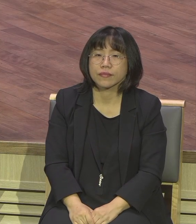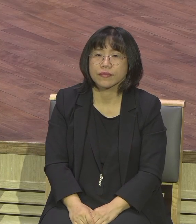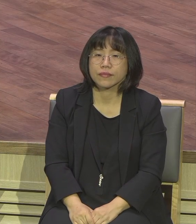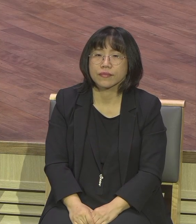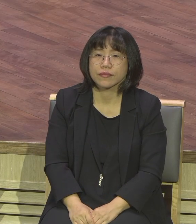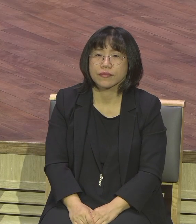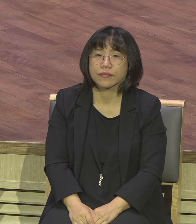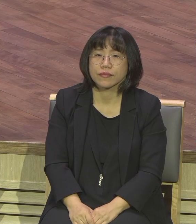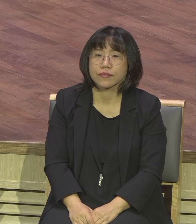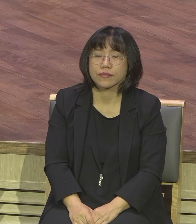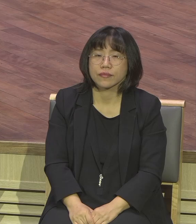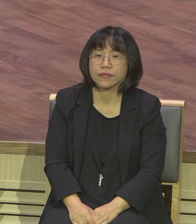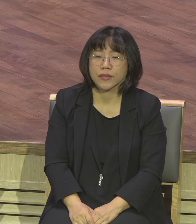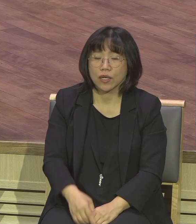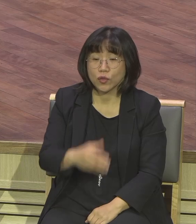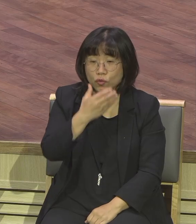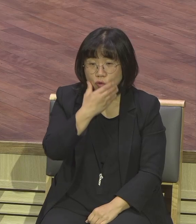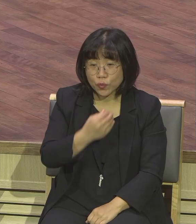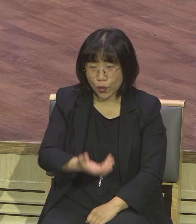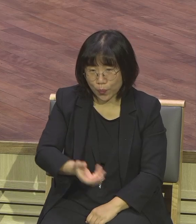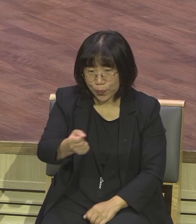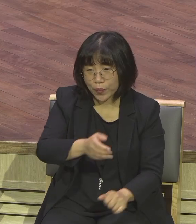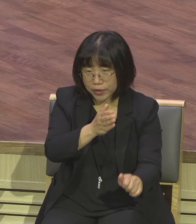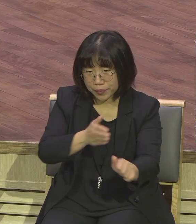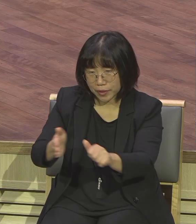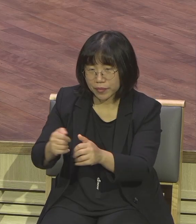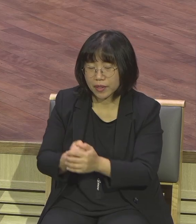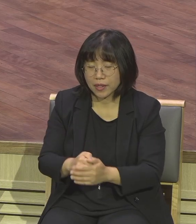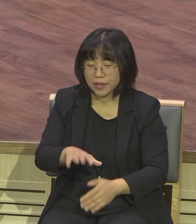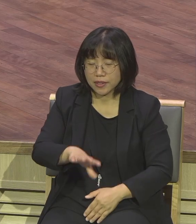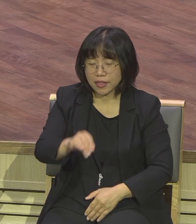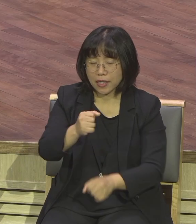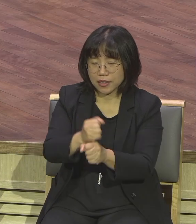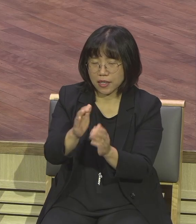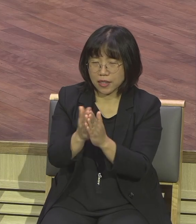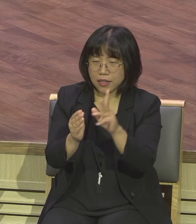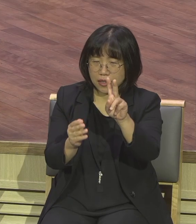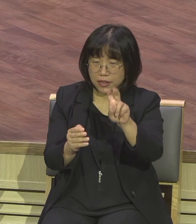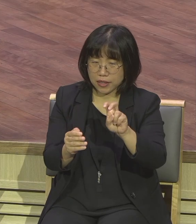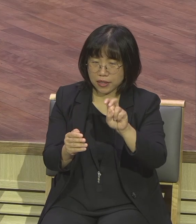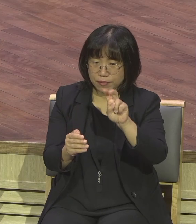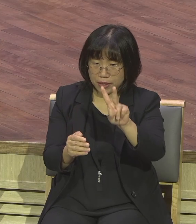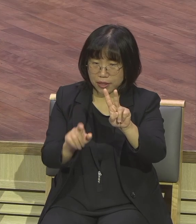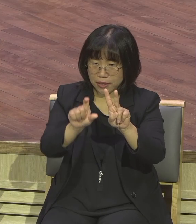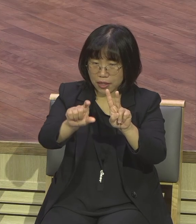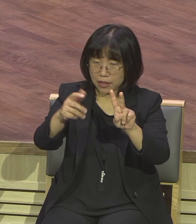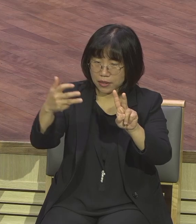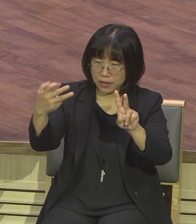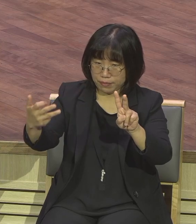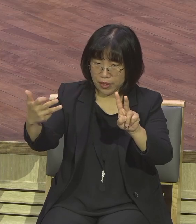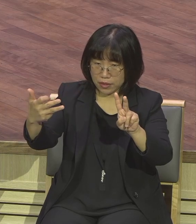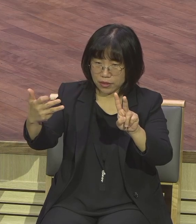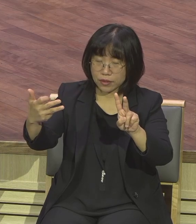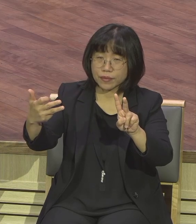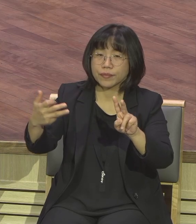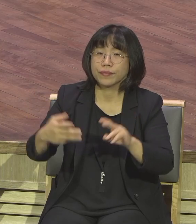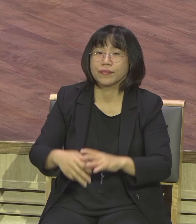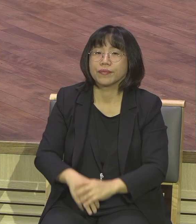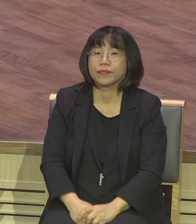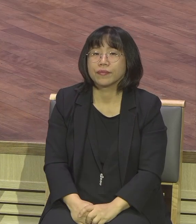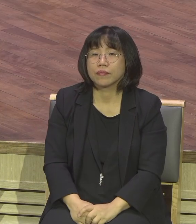여러분 이 축복 받으시기 바랍니다. 창세기 22장 18절입니다. 22장 18절에